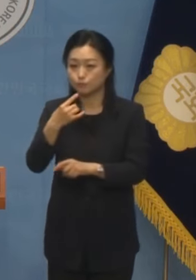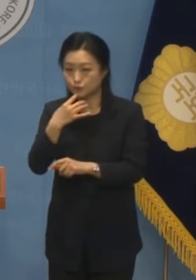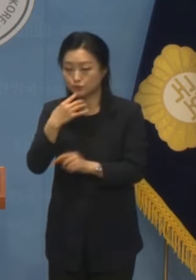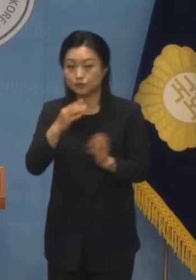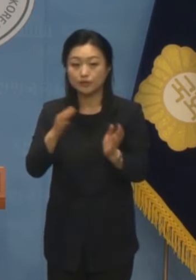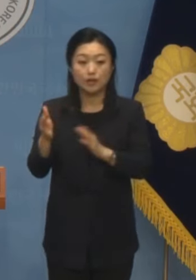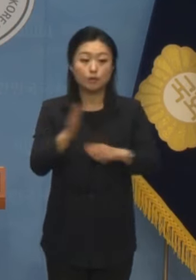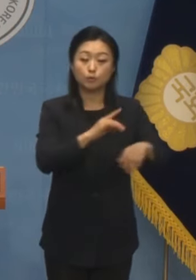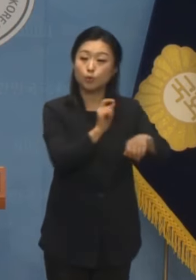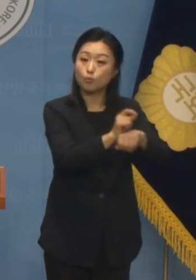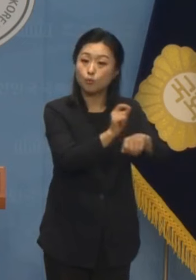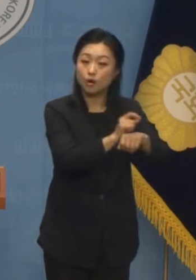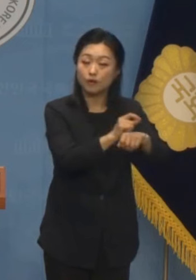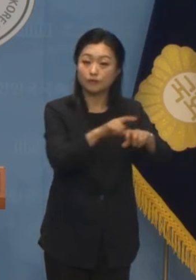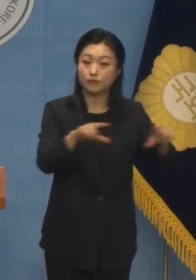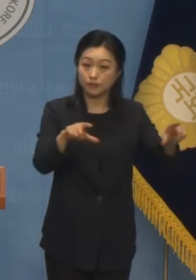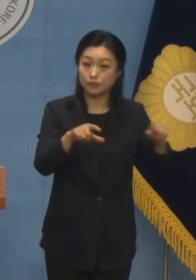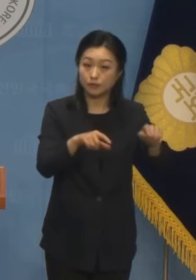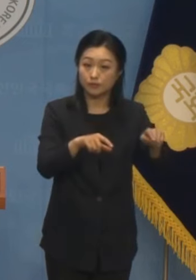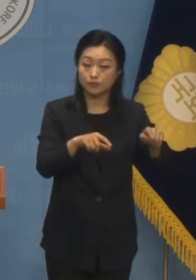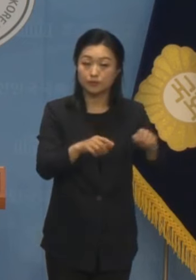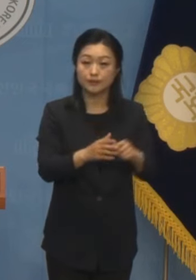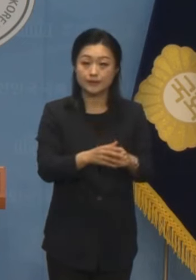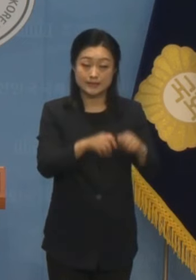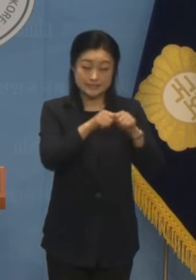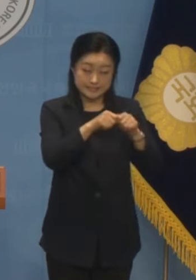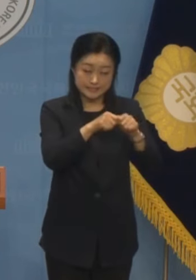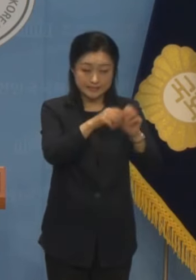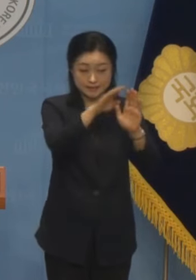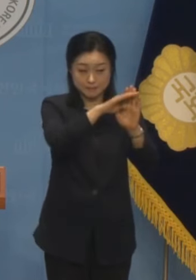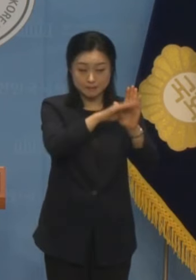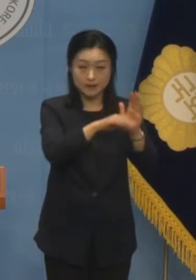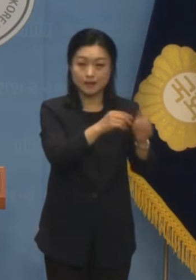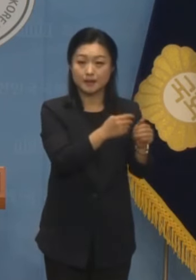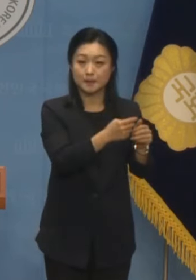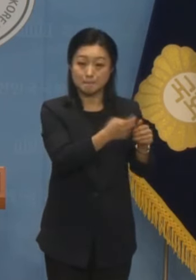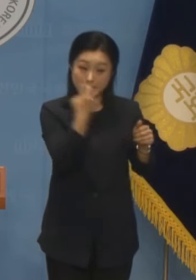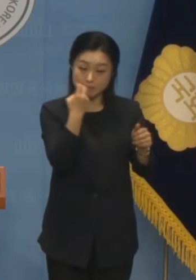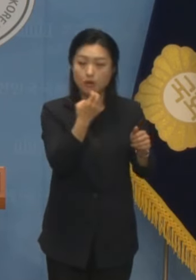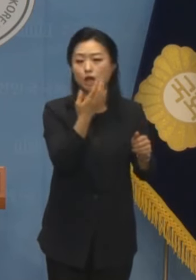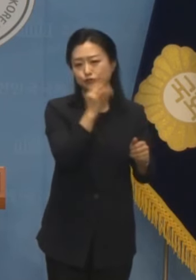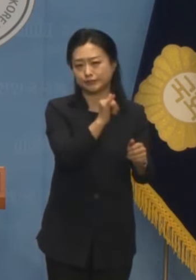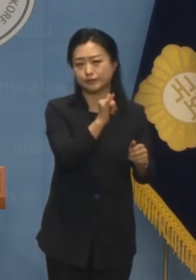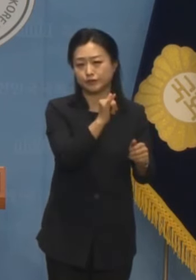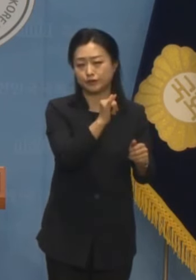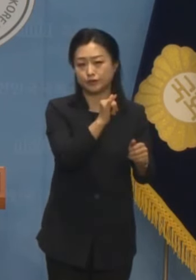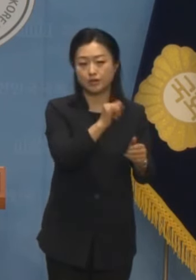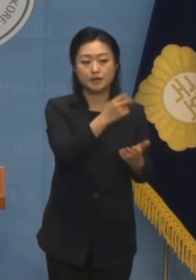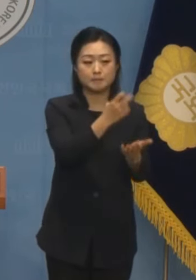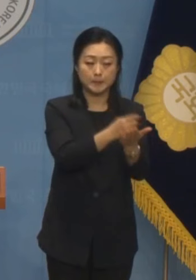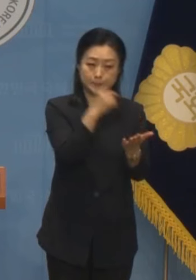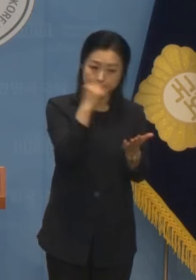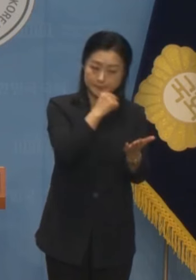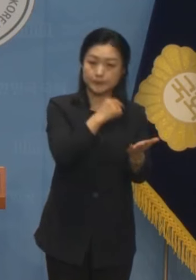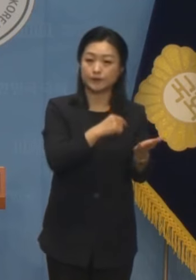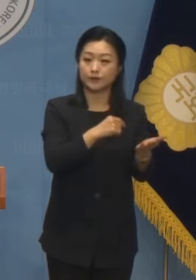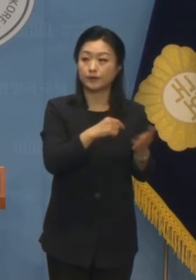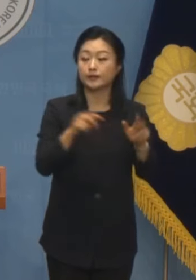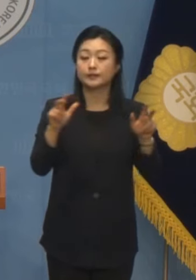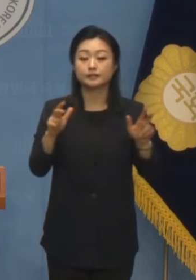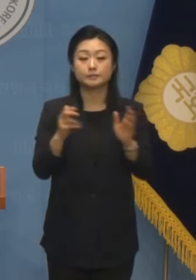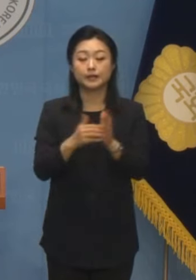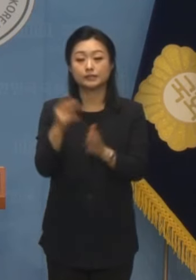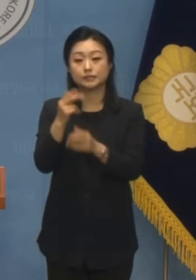그러나 일반 공무원 같은 경우에는 촘촘히 세세하게 파면까지 가능하도록 규정이 되어 있습니다.